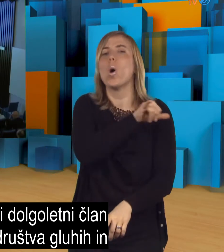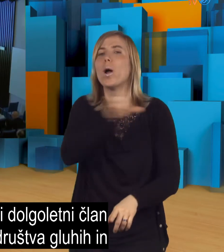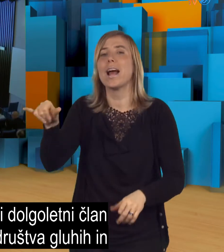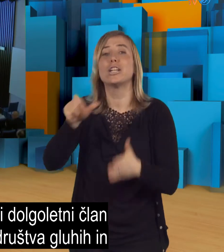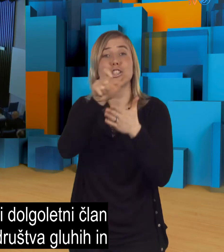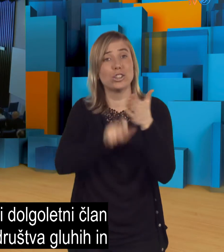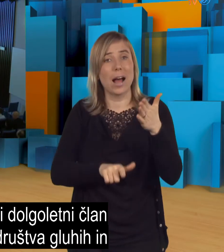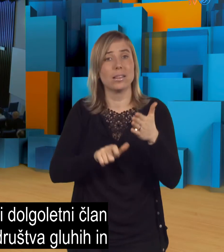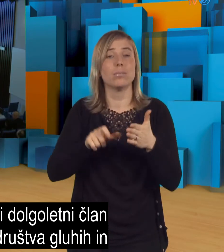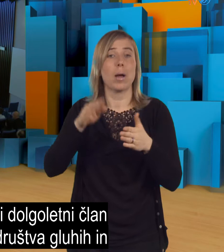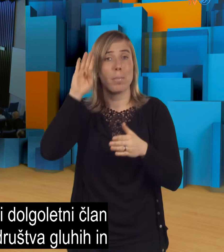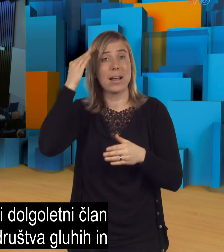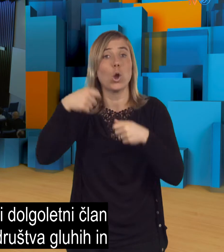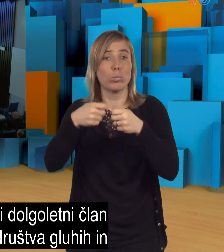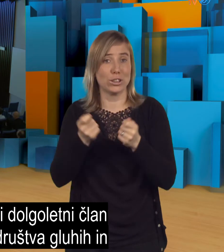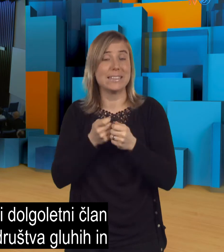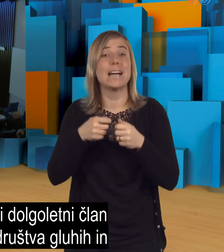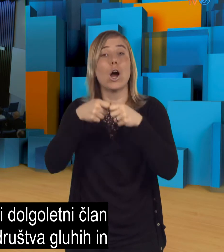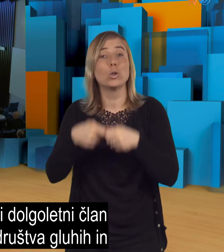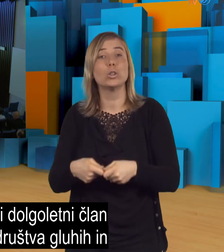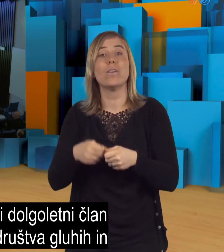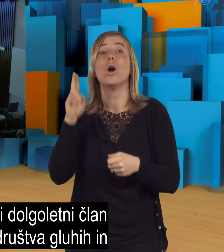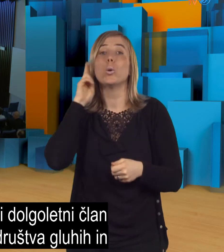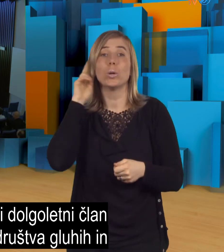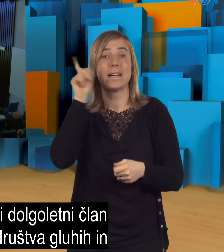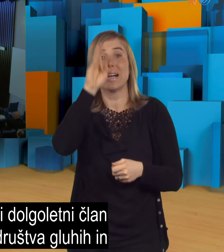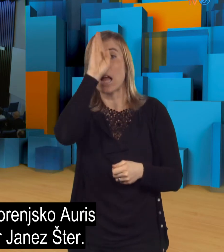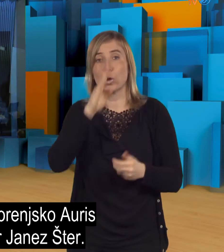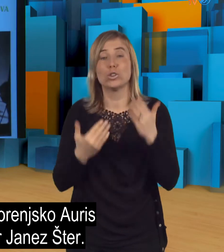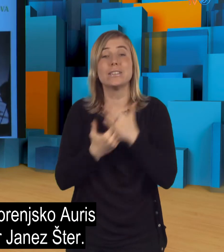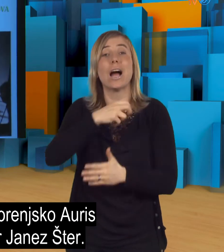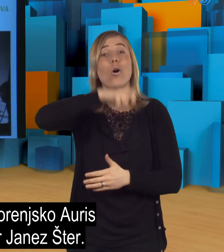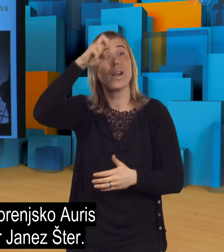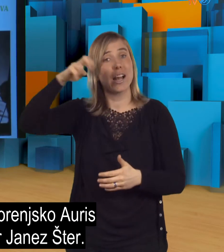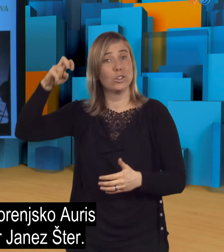Gorenjsko Auris Kranj, profesor Janez Šter.